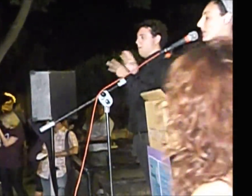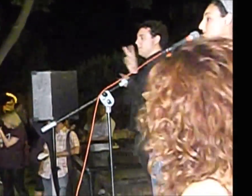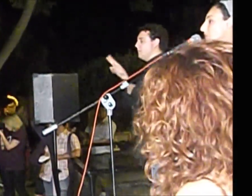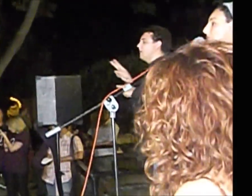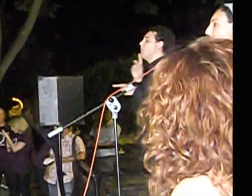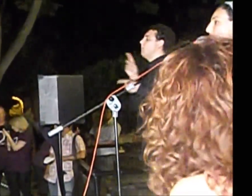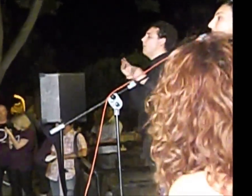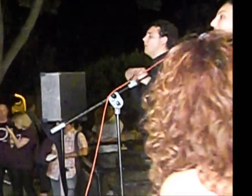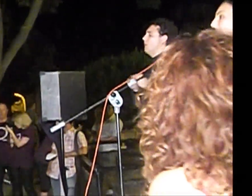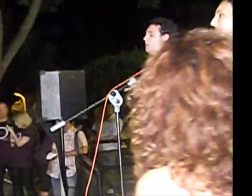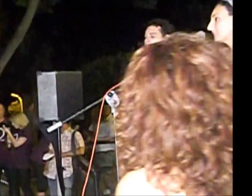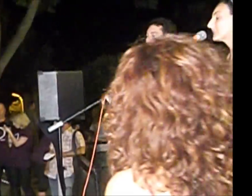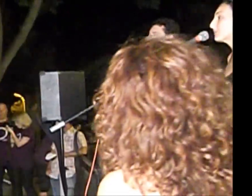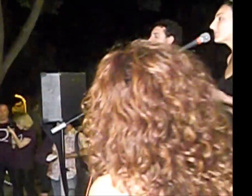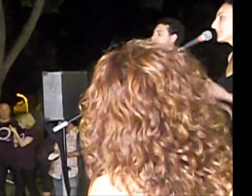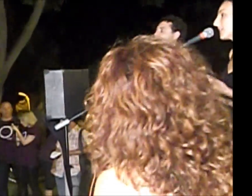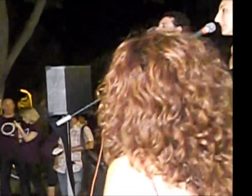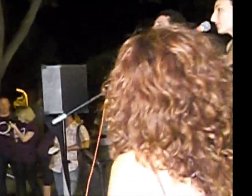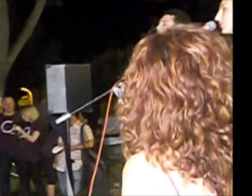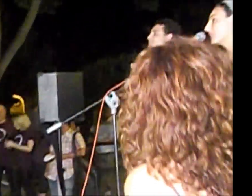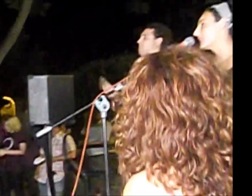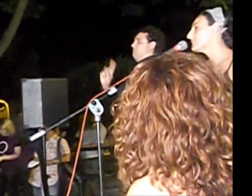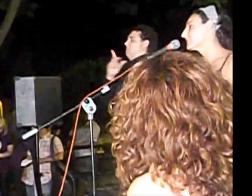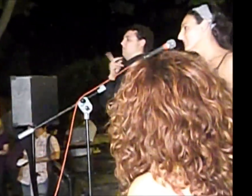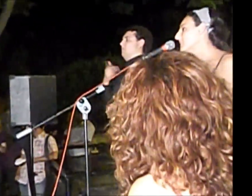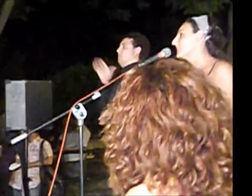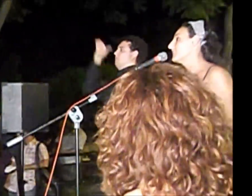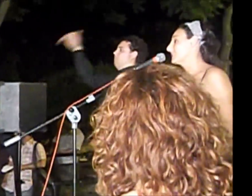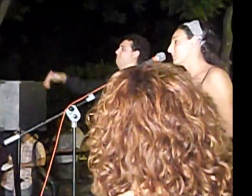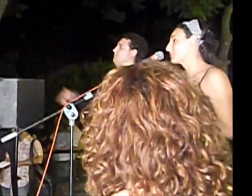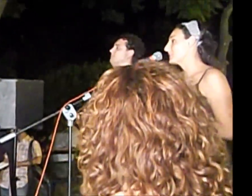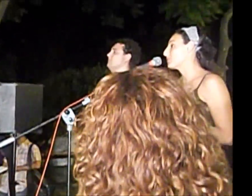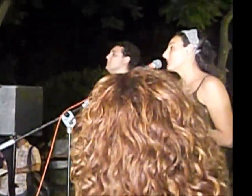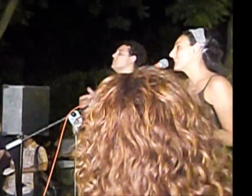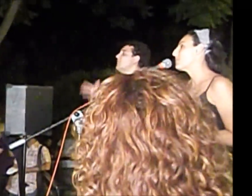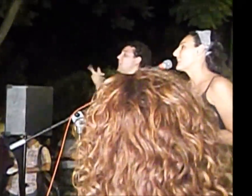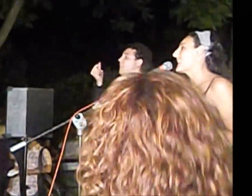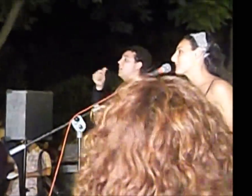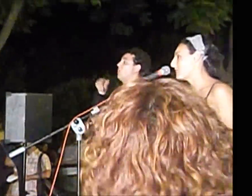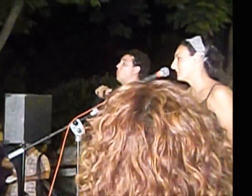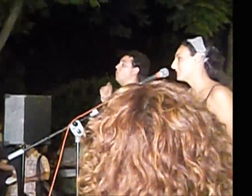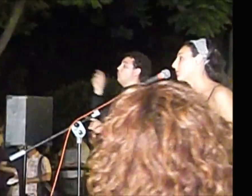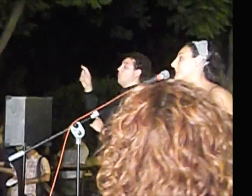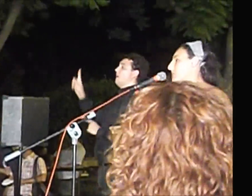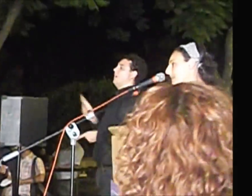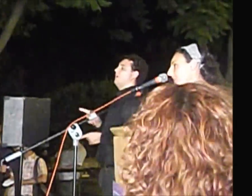champú, cogemos el otro, y si les quitamos el dinero a las colonias, les estamos quitando el dinero para